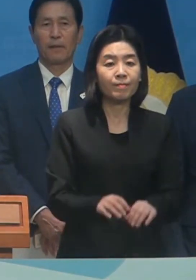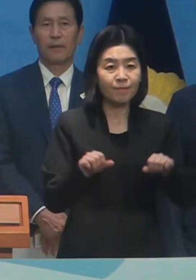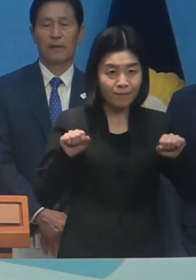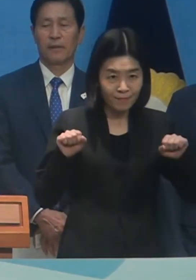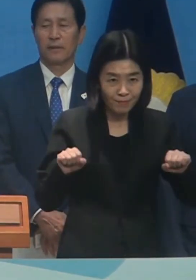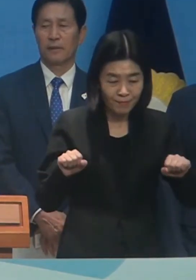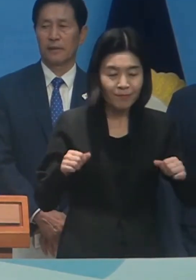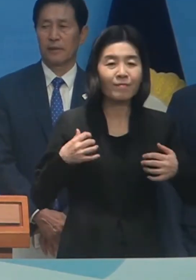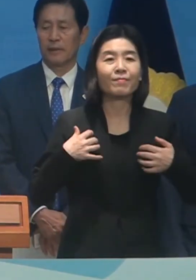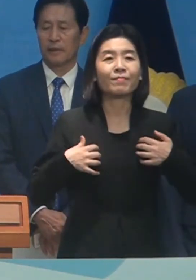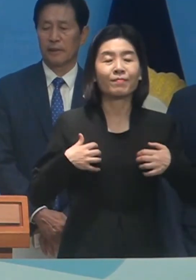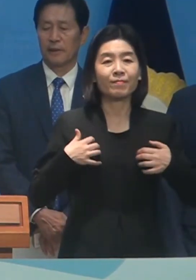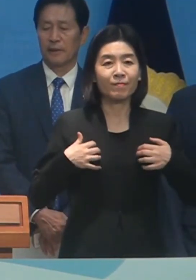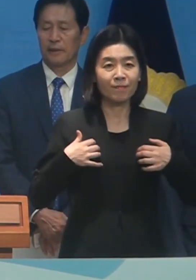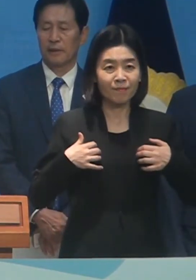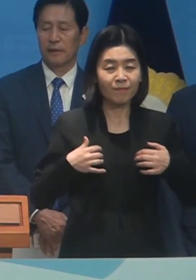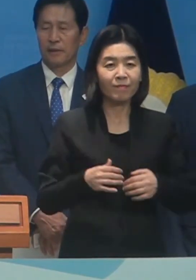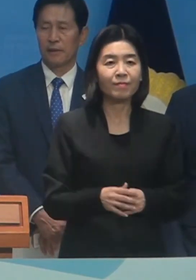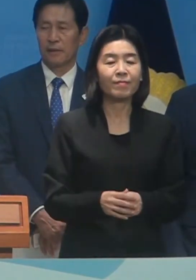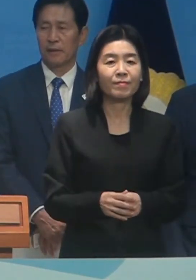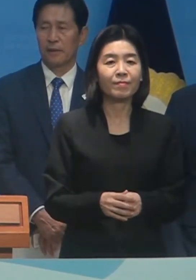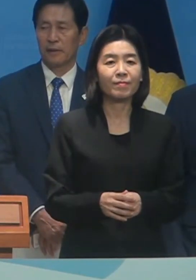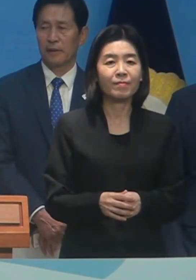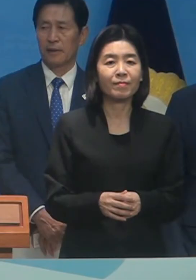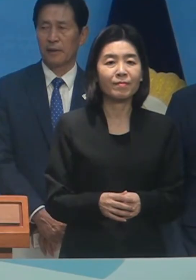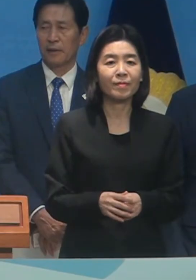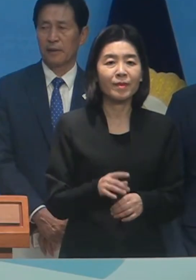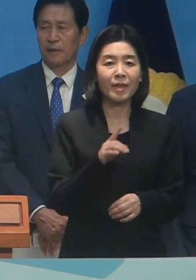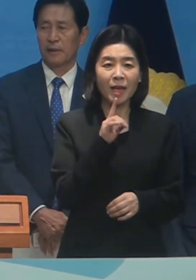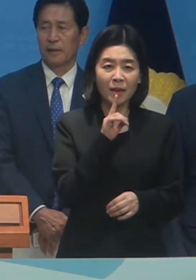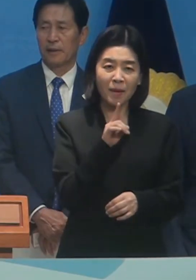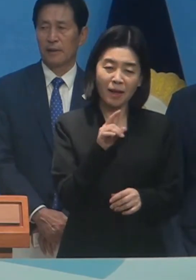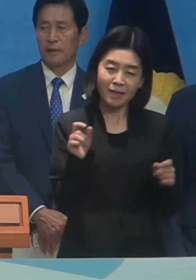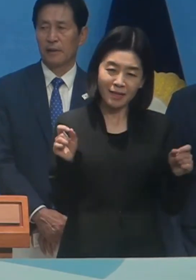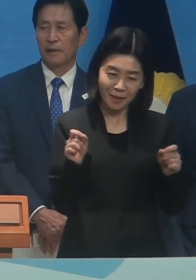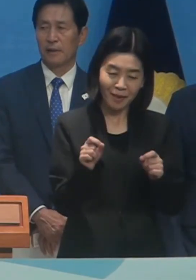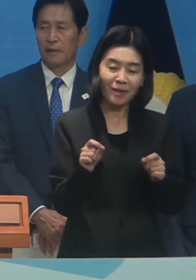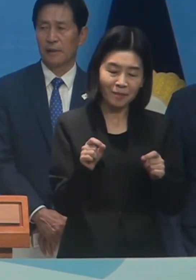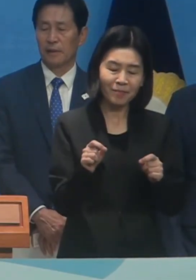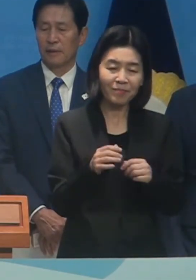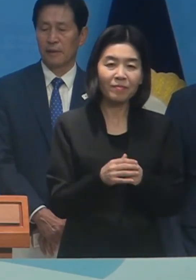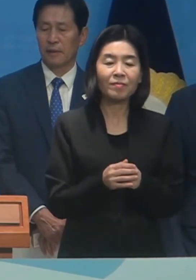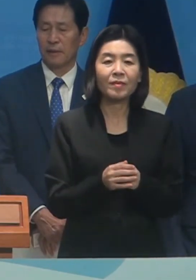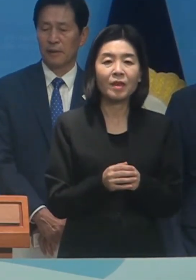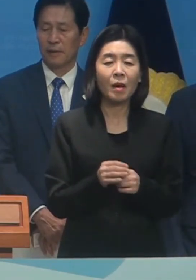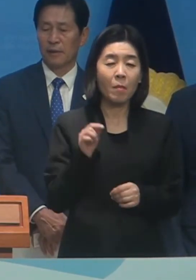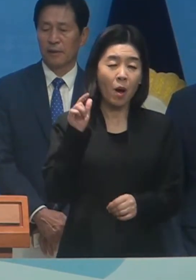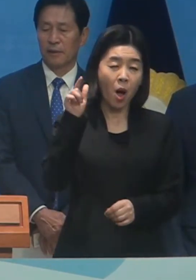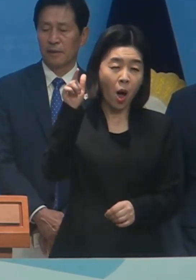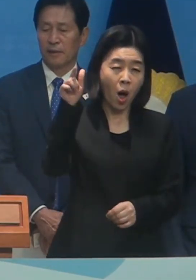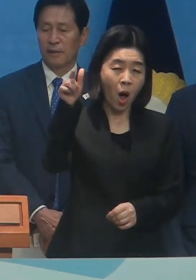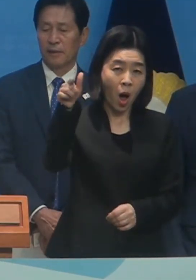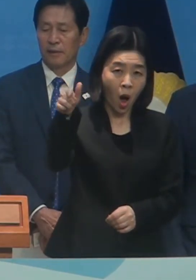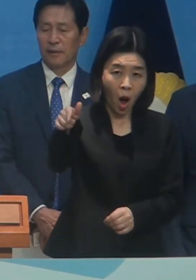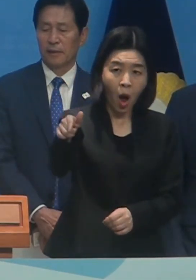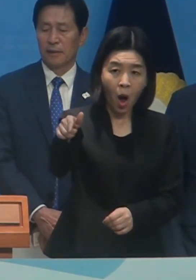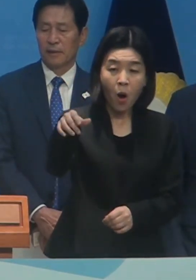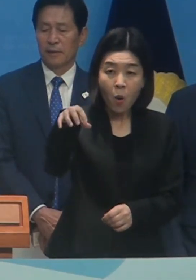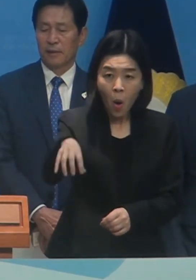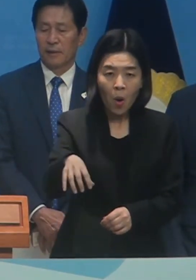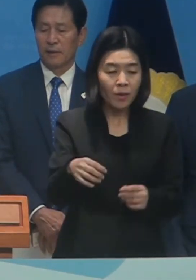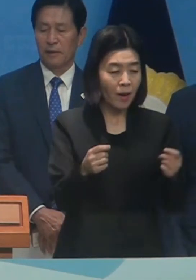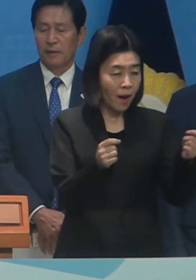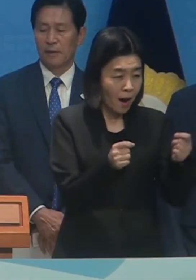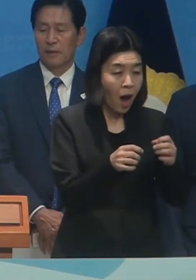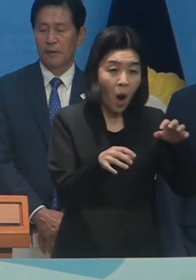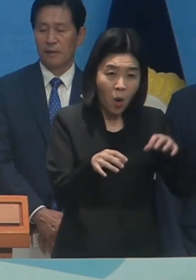안녕하세요. 반갑습니다. 짧은 인사말을 하고자 합니다. 멀리서 가까운 데서 이렇게